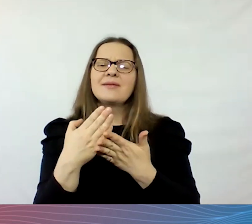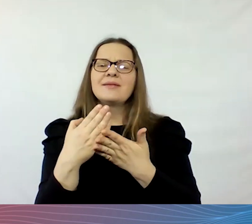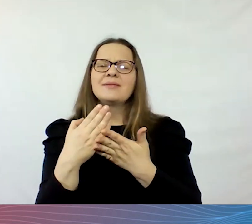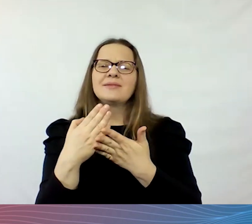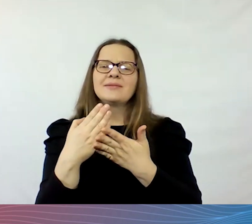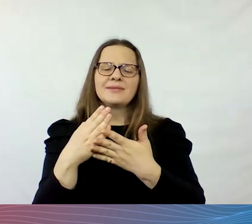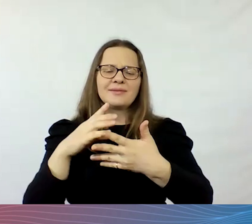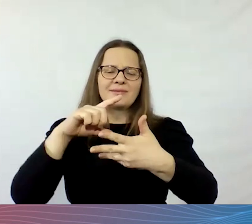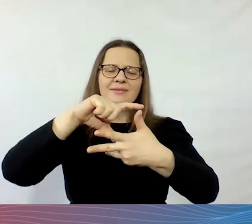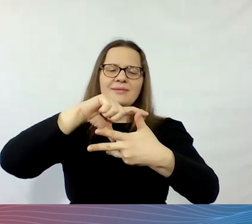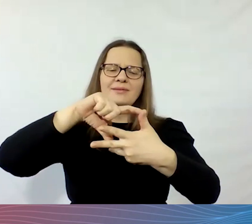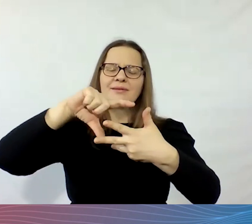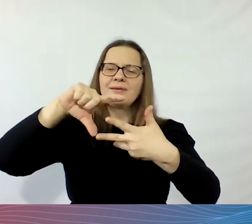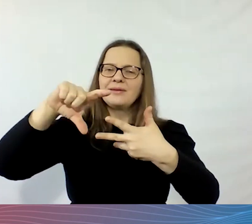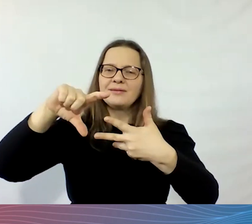com o corpo?